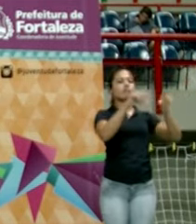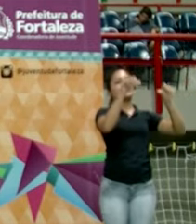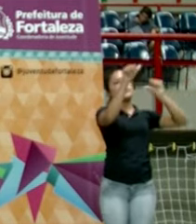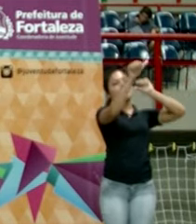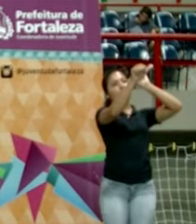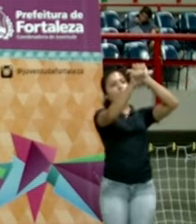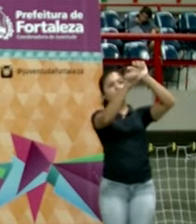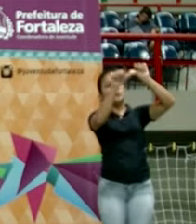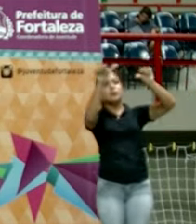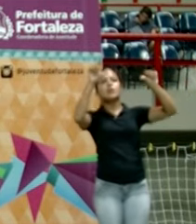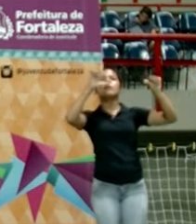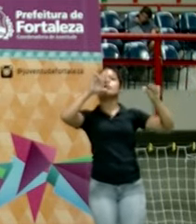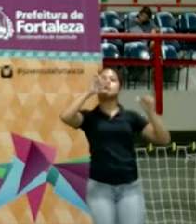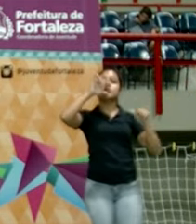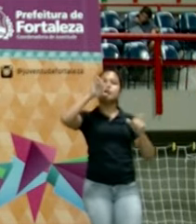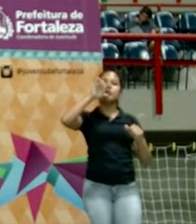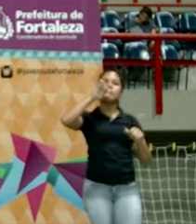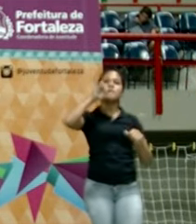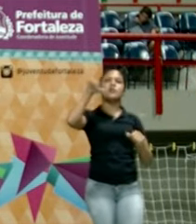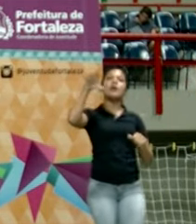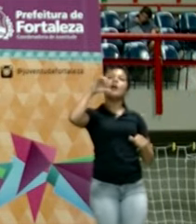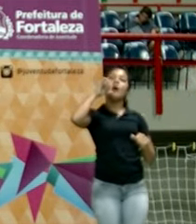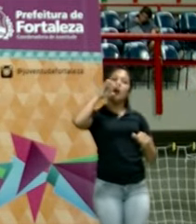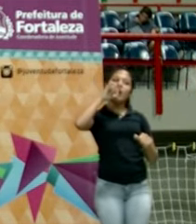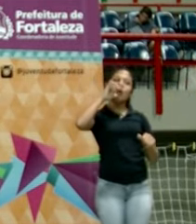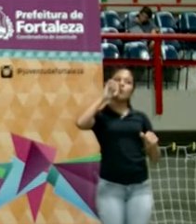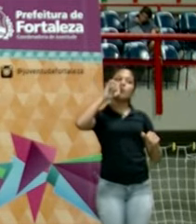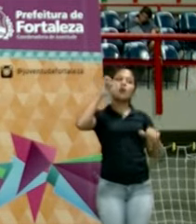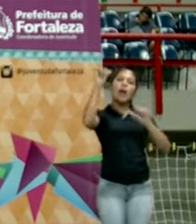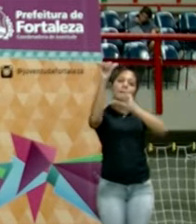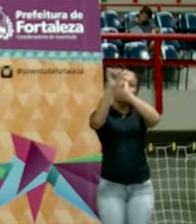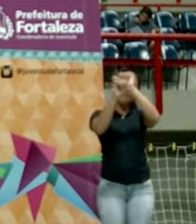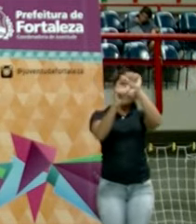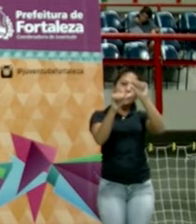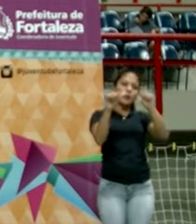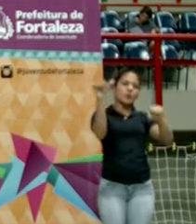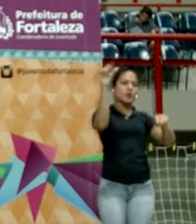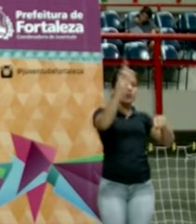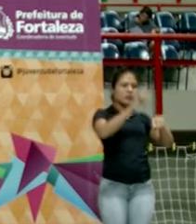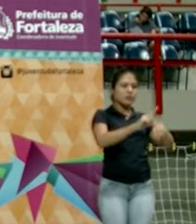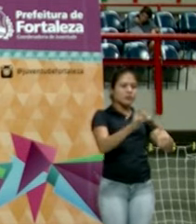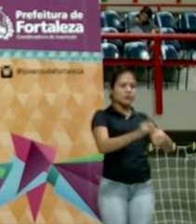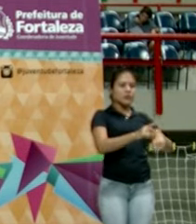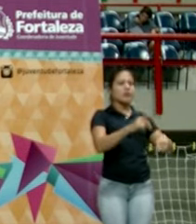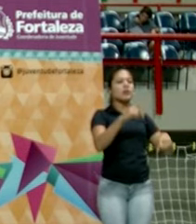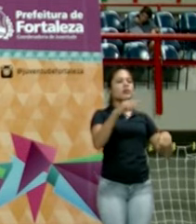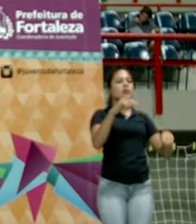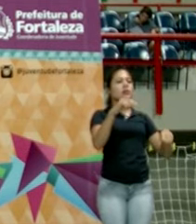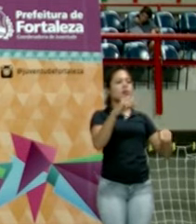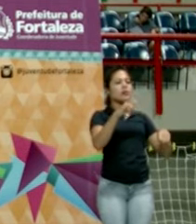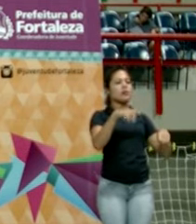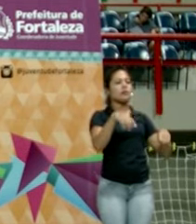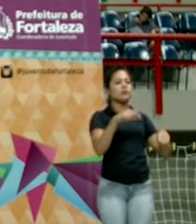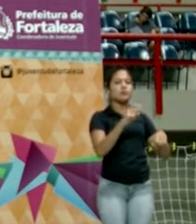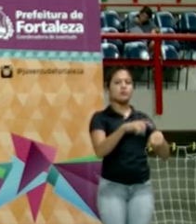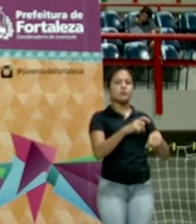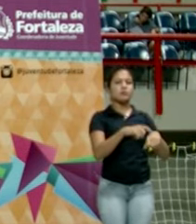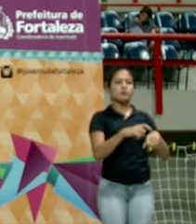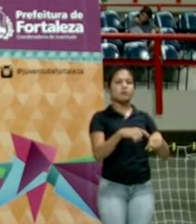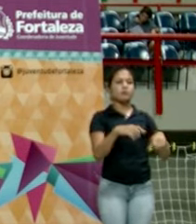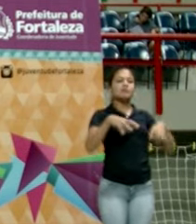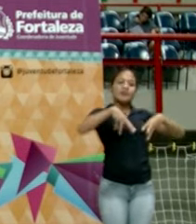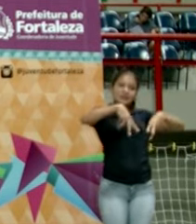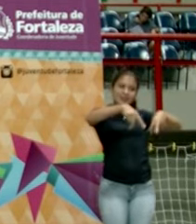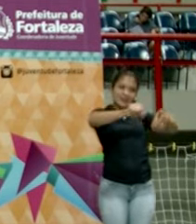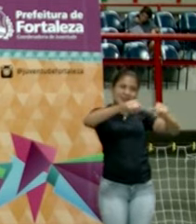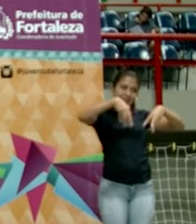água. A água, quando mais condensada, transforma-se em pedra, e quando condensada ao máximo, em